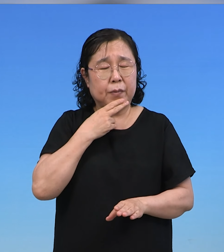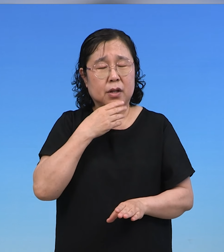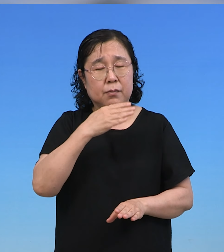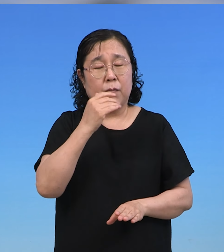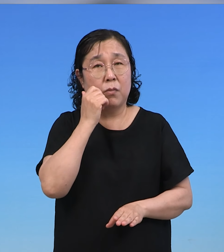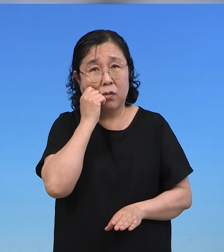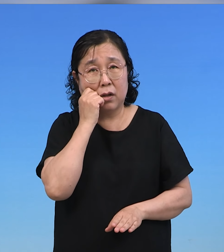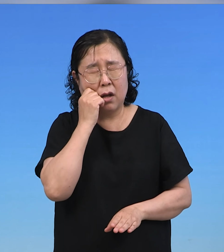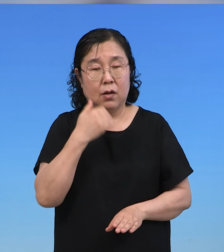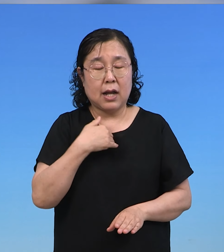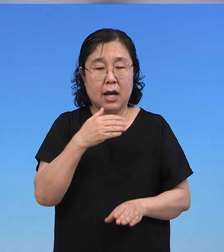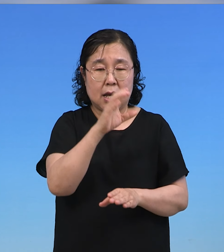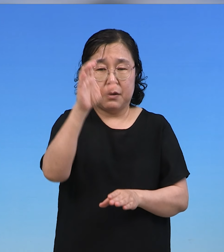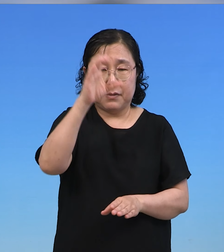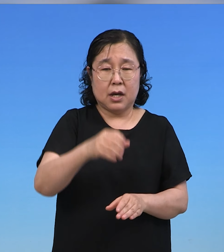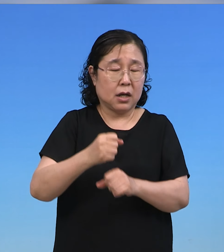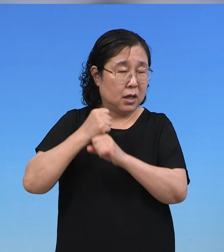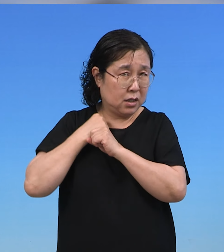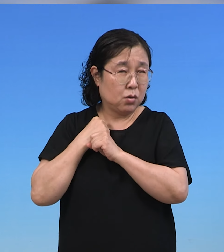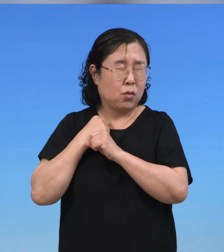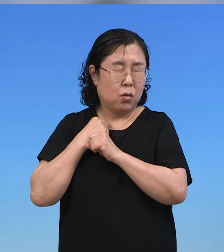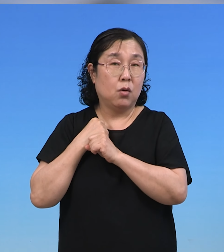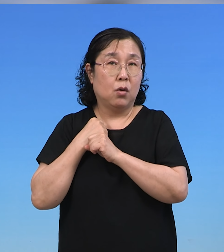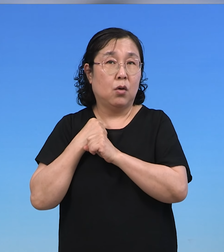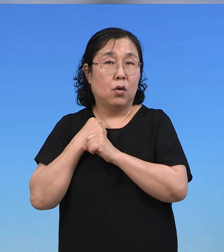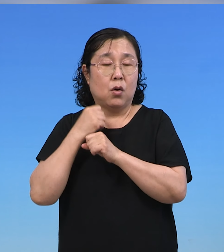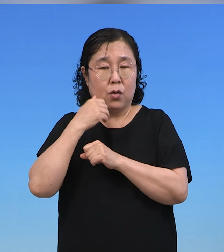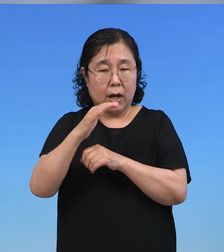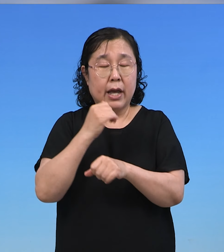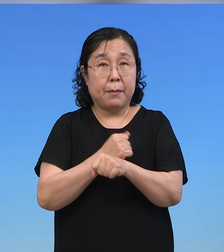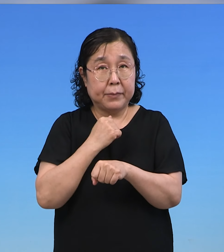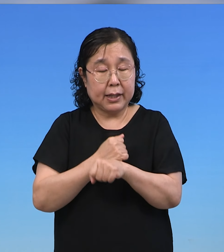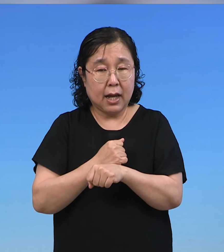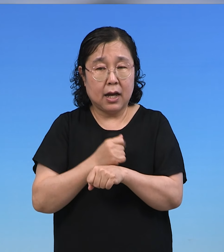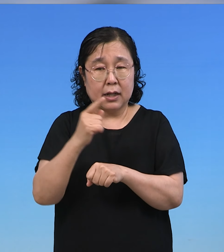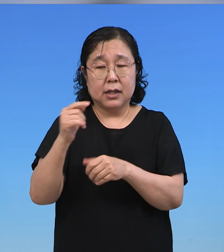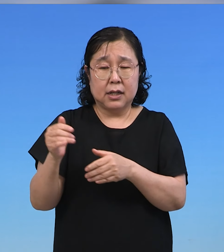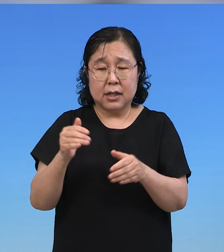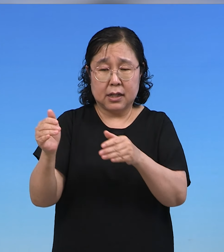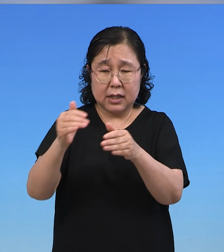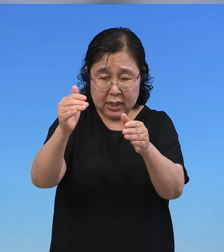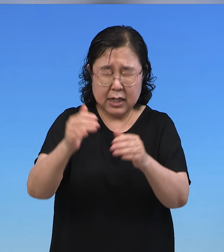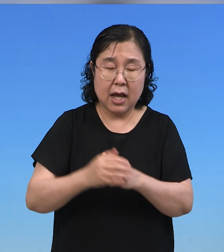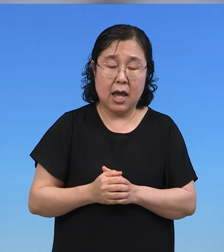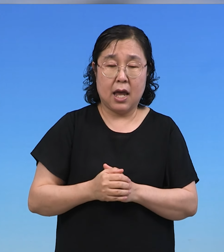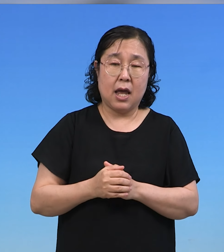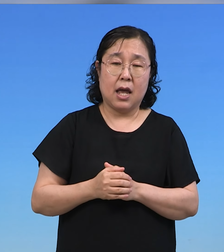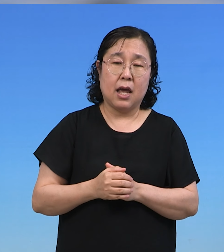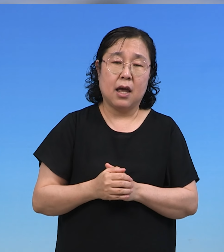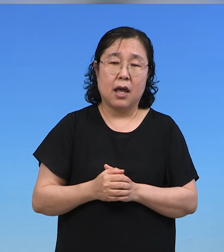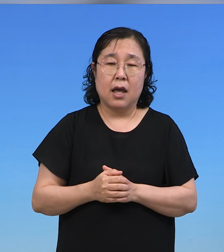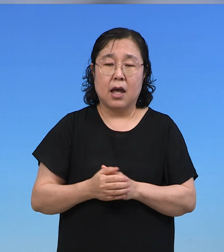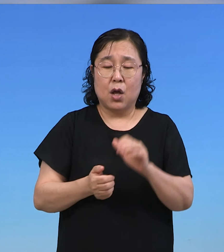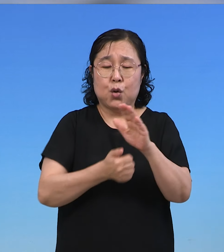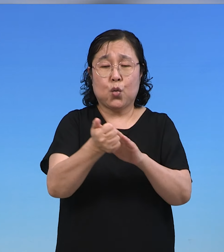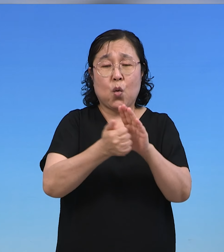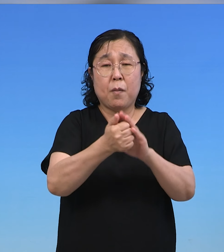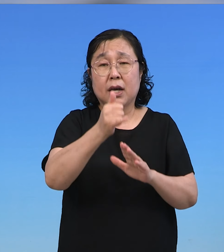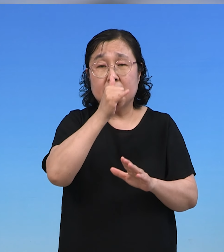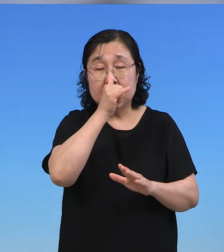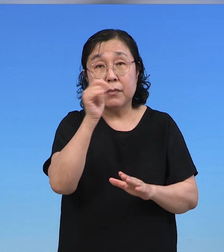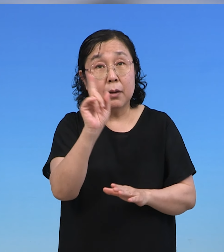갑니다. 나의 십자가 지고. 그런데 여러분, 그 길에 소망이 하나 있습니다. 이 좁은 길 끝에 서 계시는